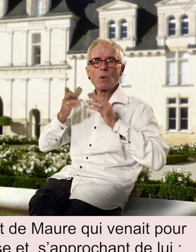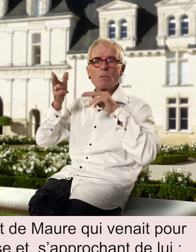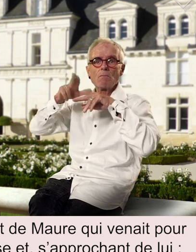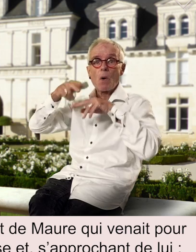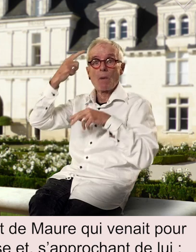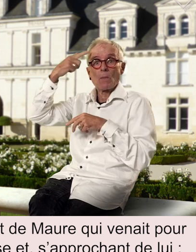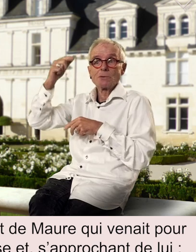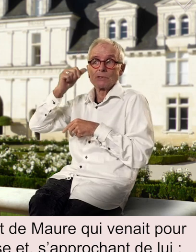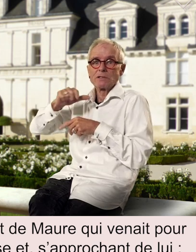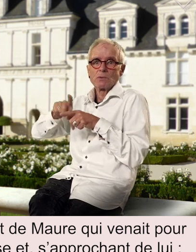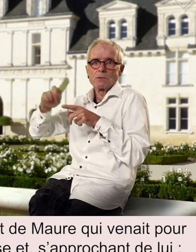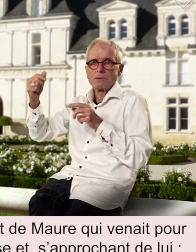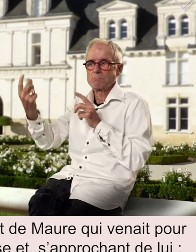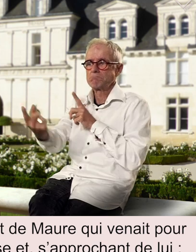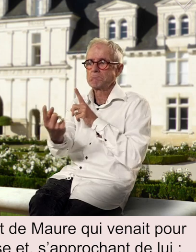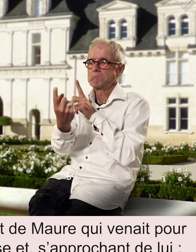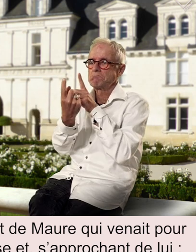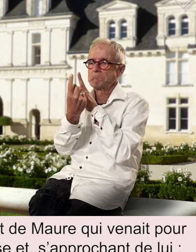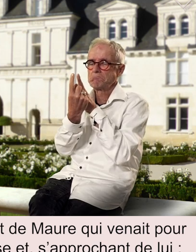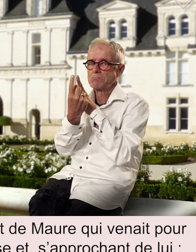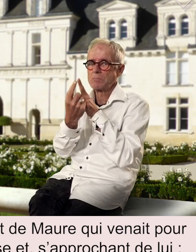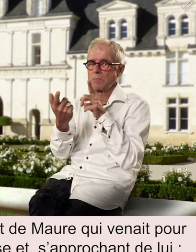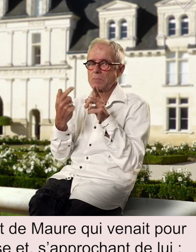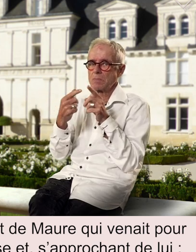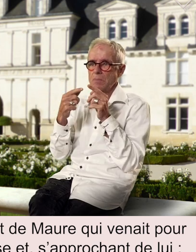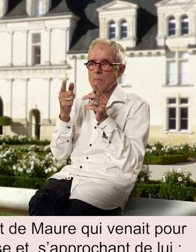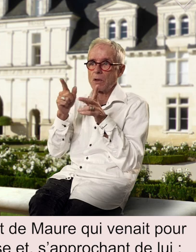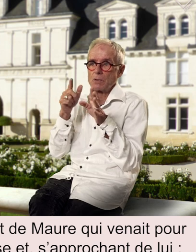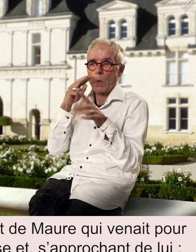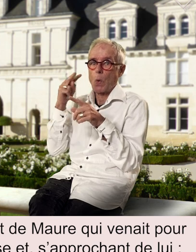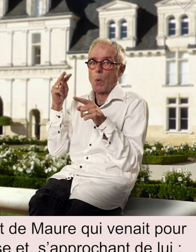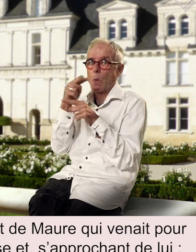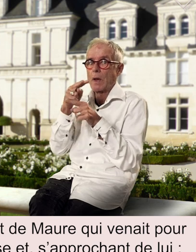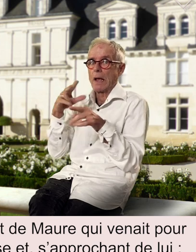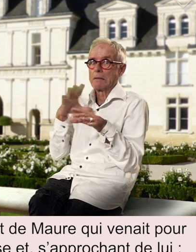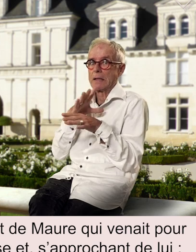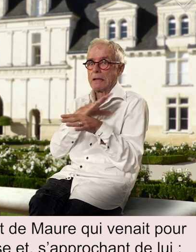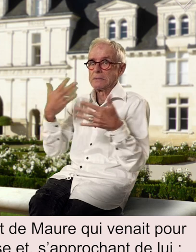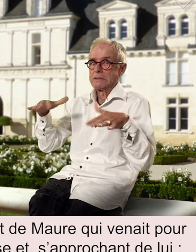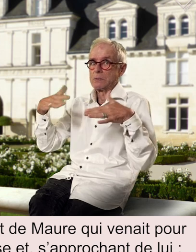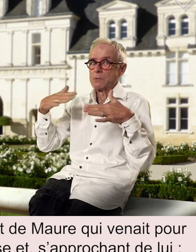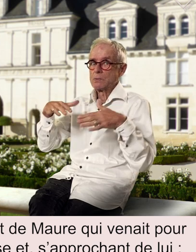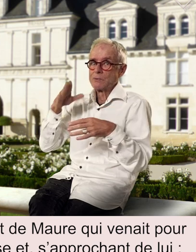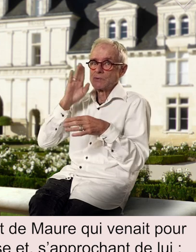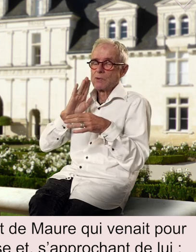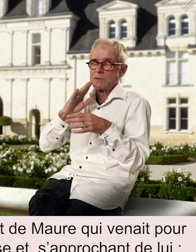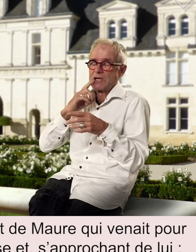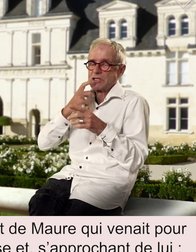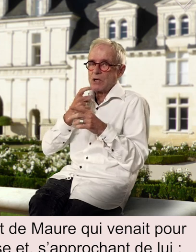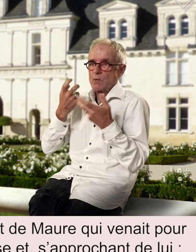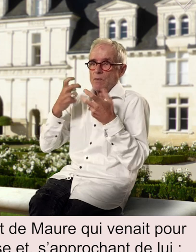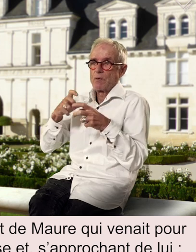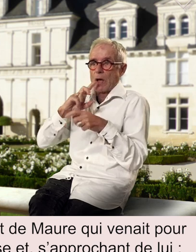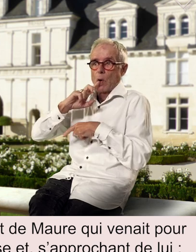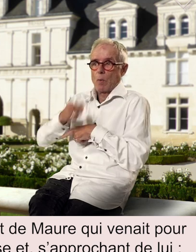de Guise et, s'approchant de lui, « N'ayez des yeux ce soir que pour madame, lui dit-elle. Je n'en serai point jalouse, je